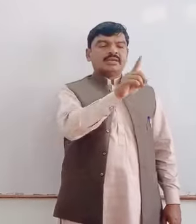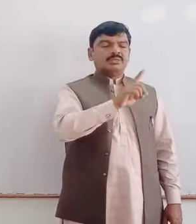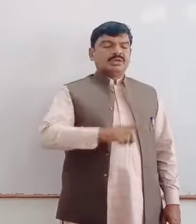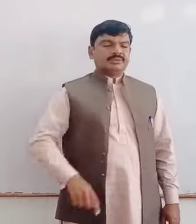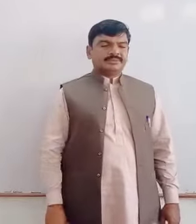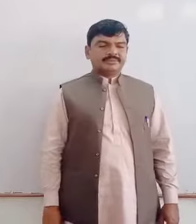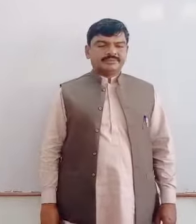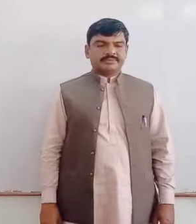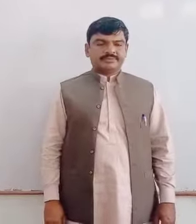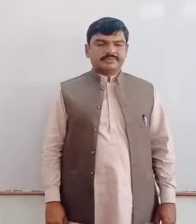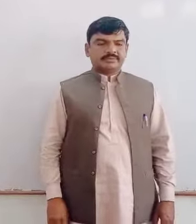कलमा, रोज़ा,